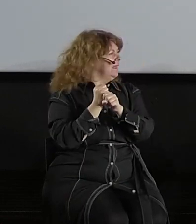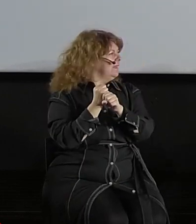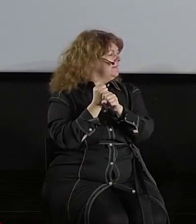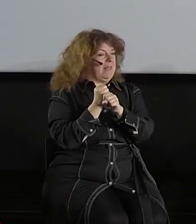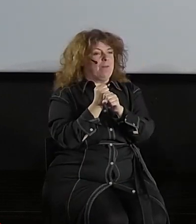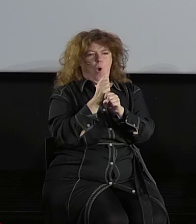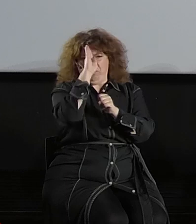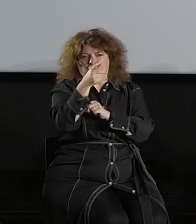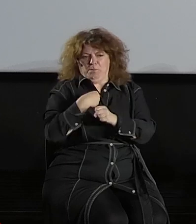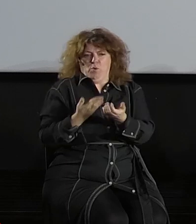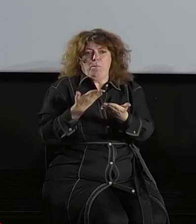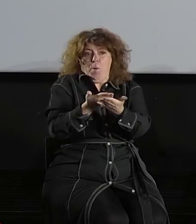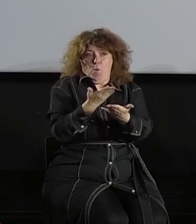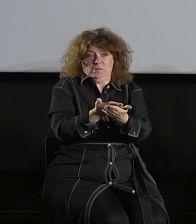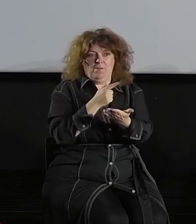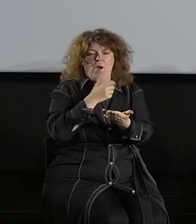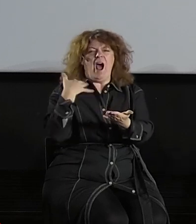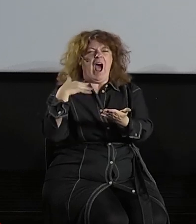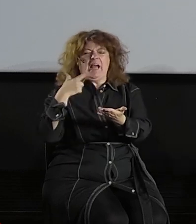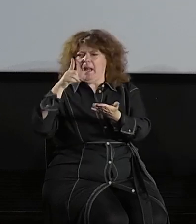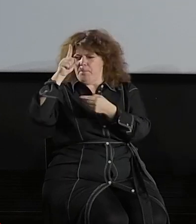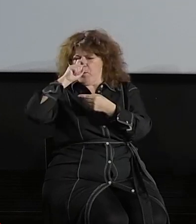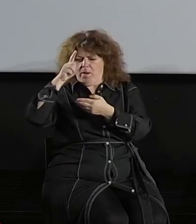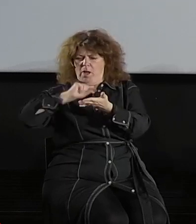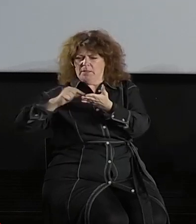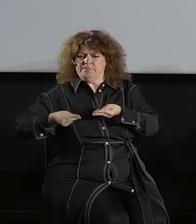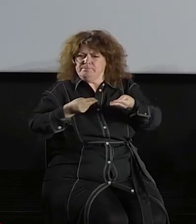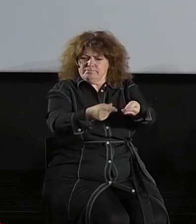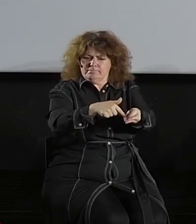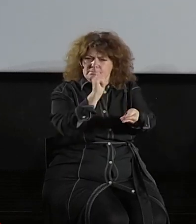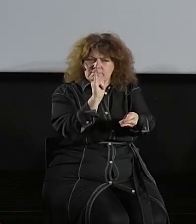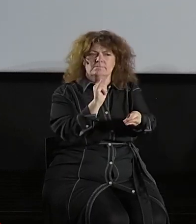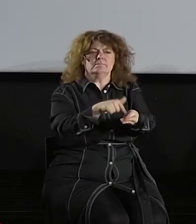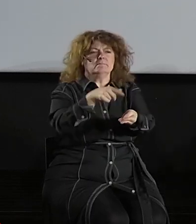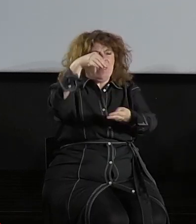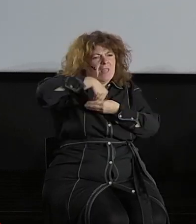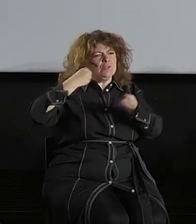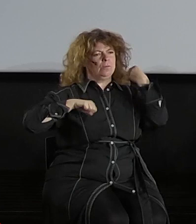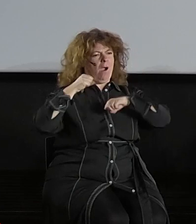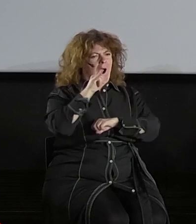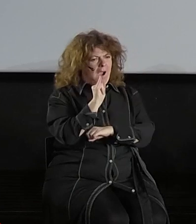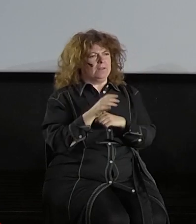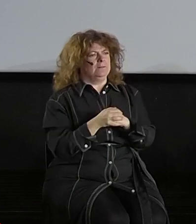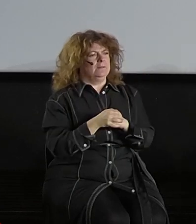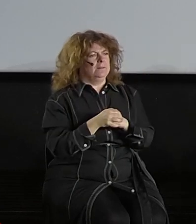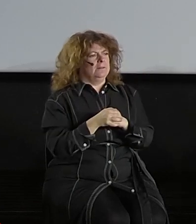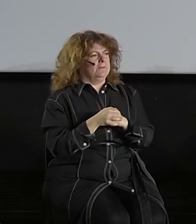no por ejemplo pues un escrito que hizo Ángela pues pues aparece no y aparece eh También el